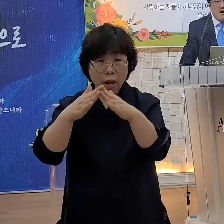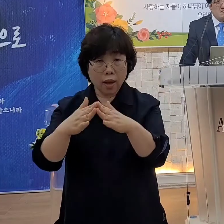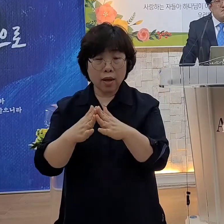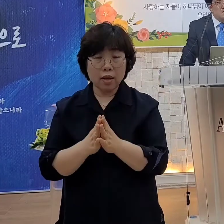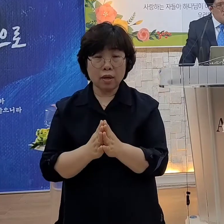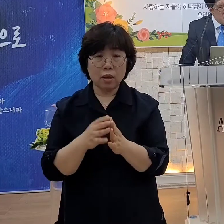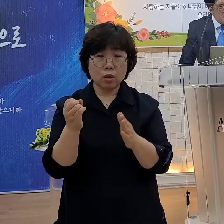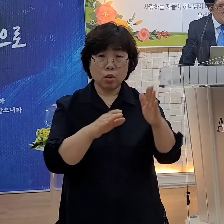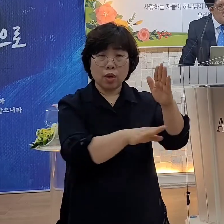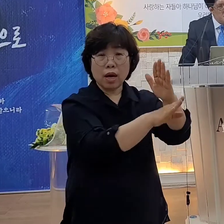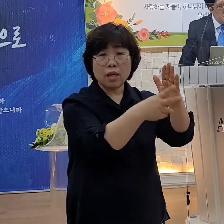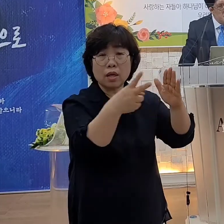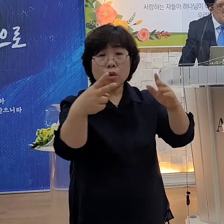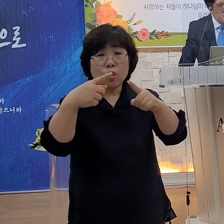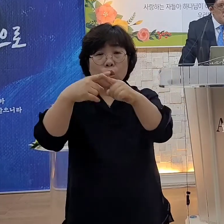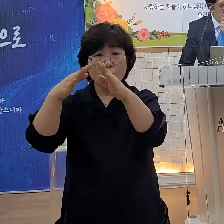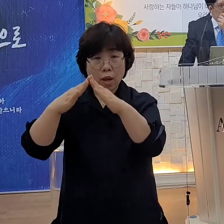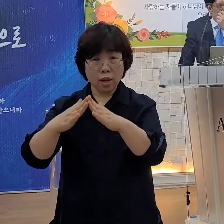그리고 가정이 교회예요.